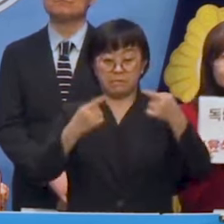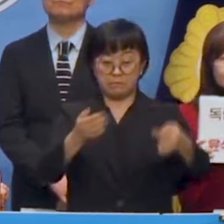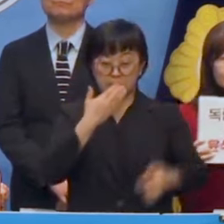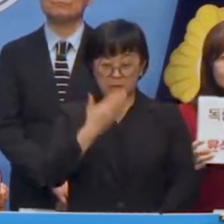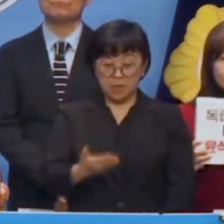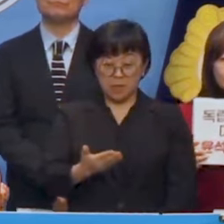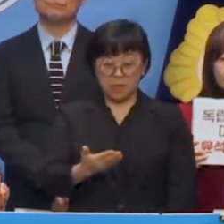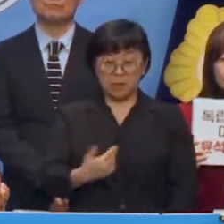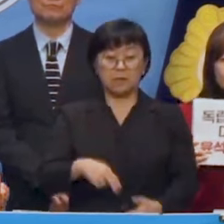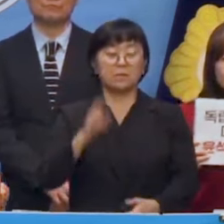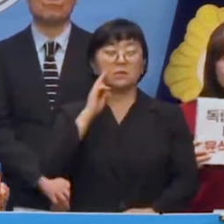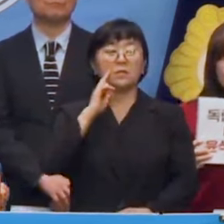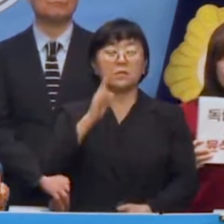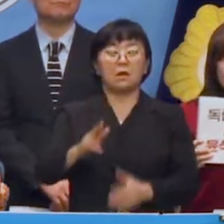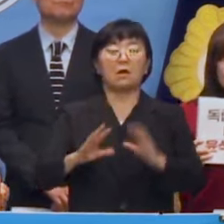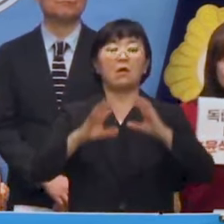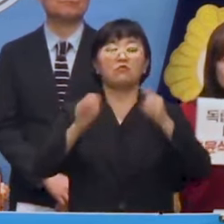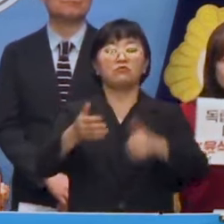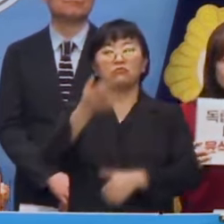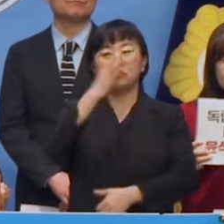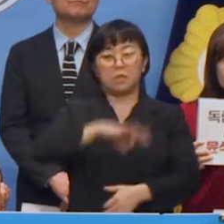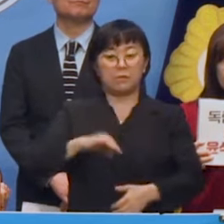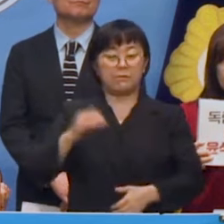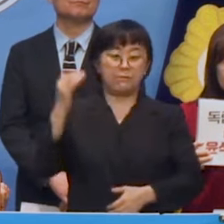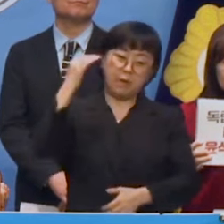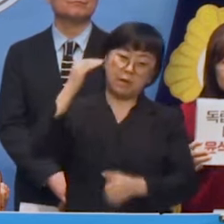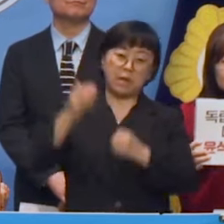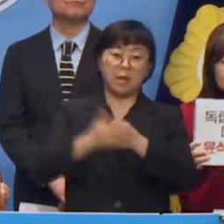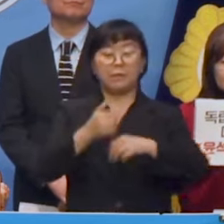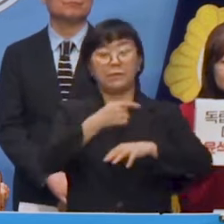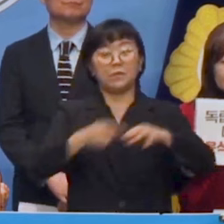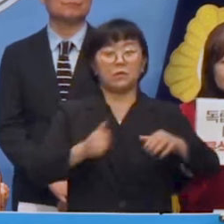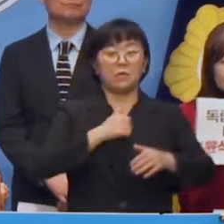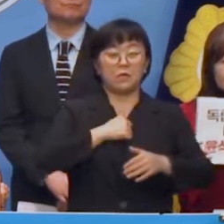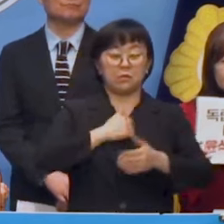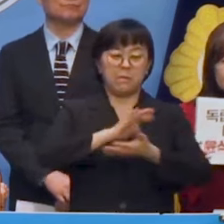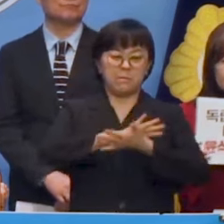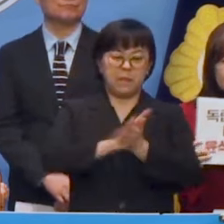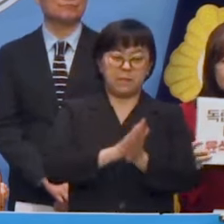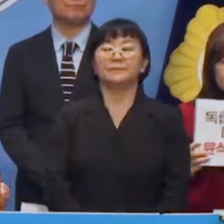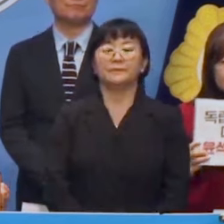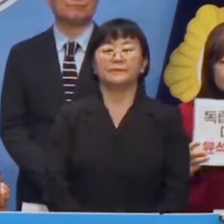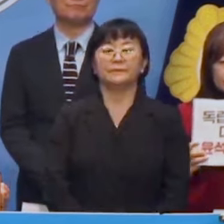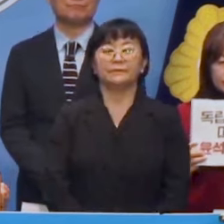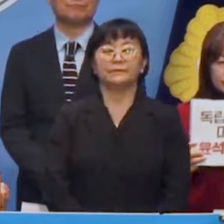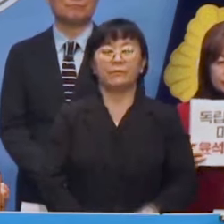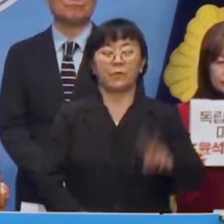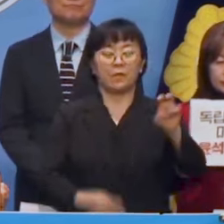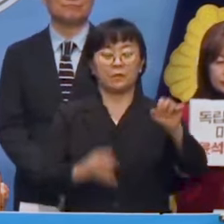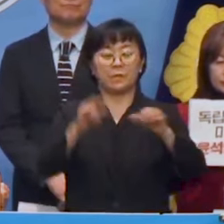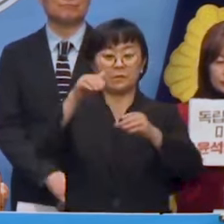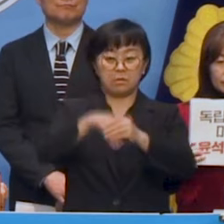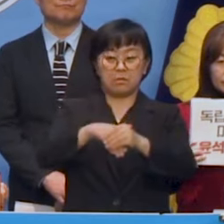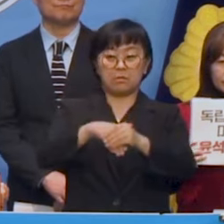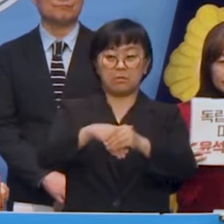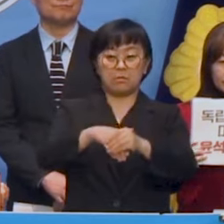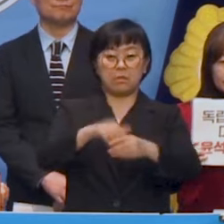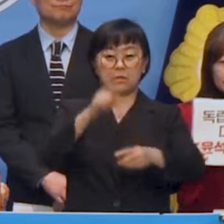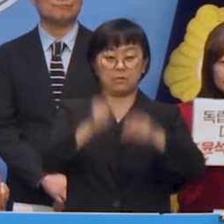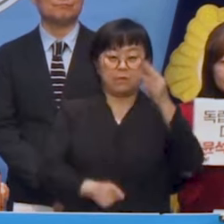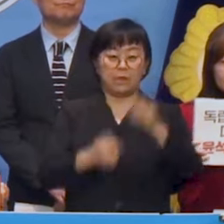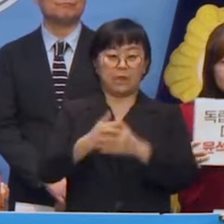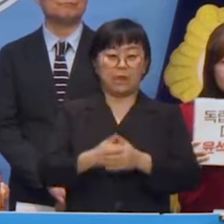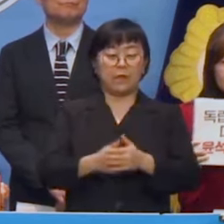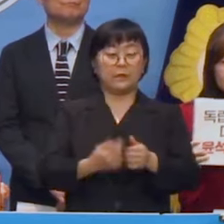자체가 심각한 국익훼손이고 민족의 자존심을 짓뭉개는 일입니다. 22대 총선,